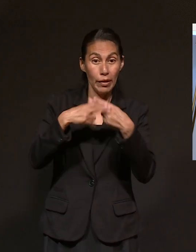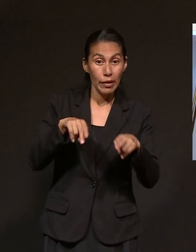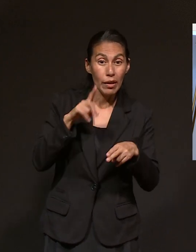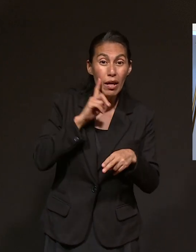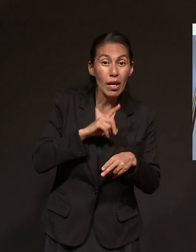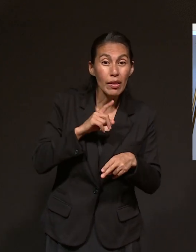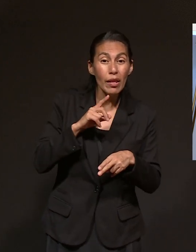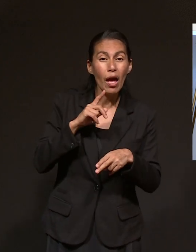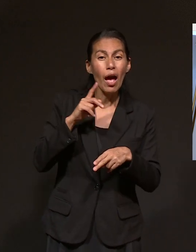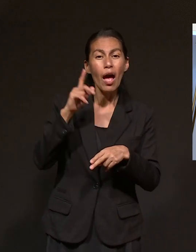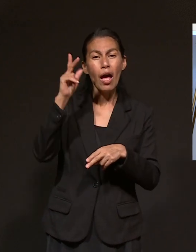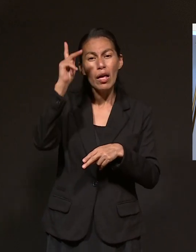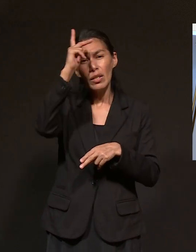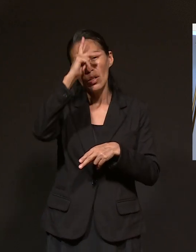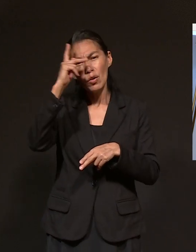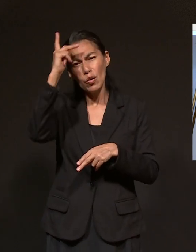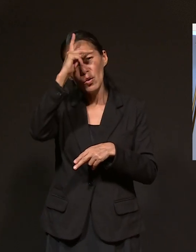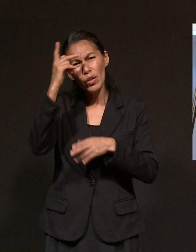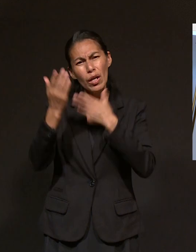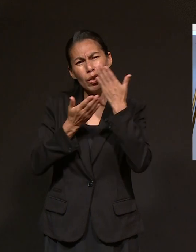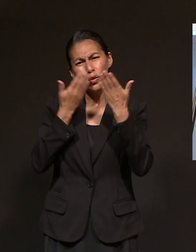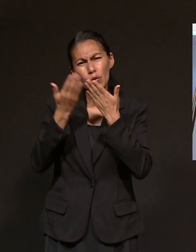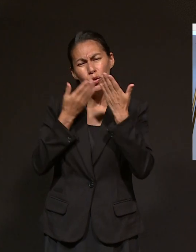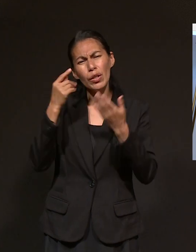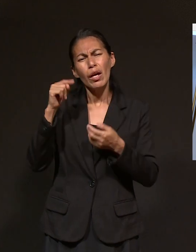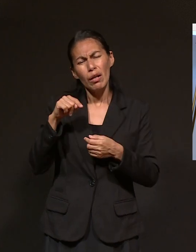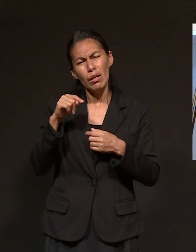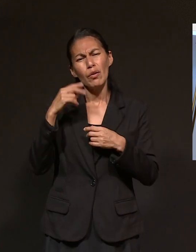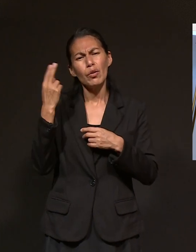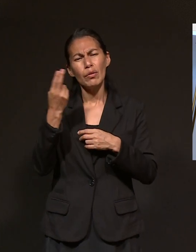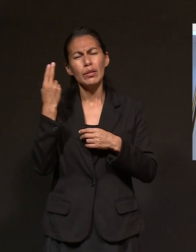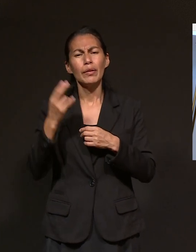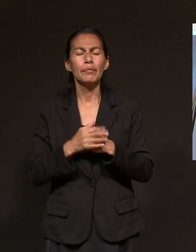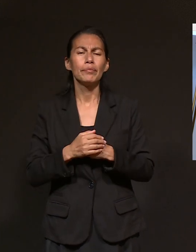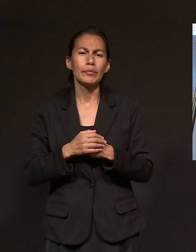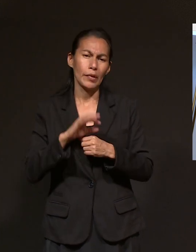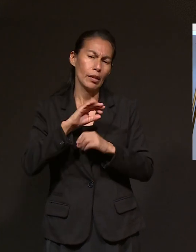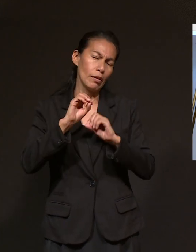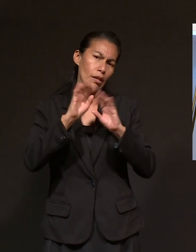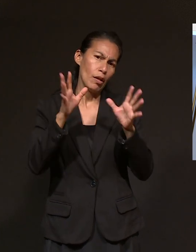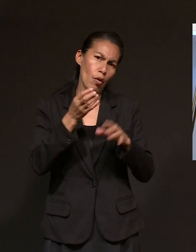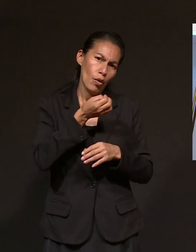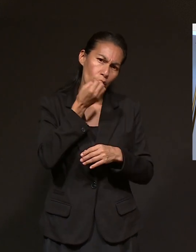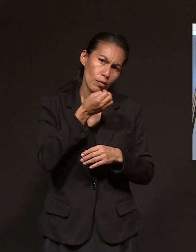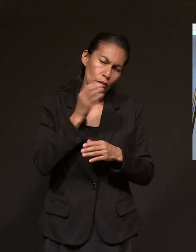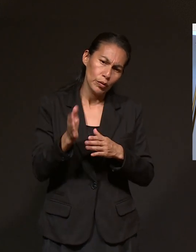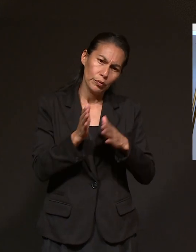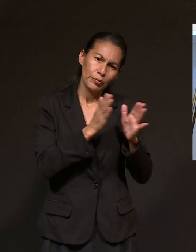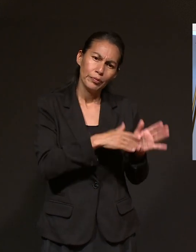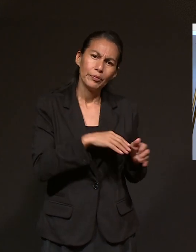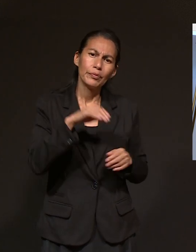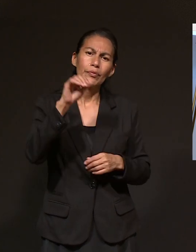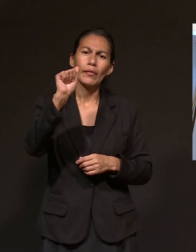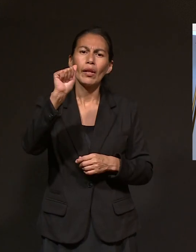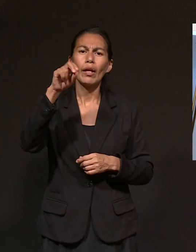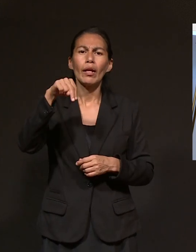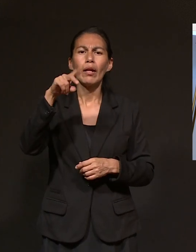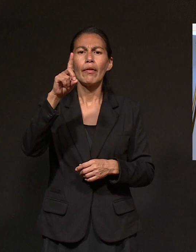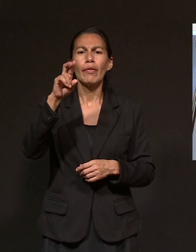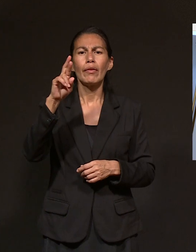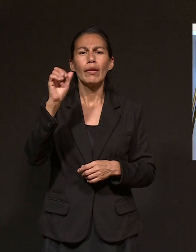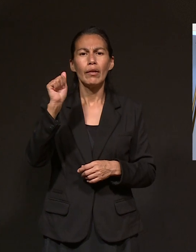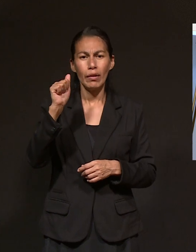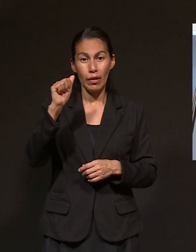facultad de psicología Ya presentó su examen Pido a Dios que pueda entrar Nos uniremos a esta petición Andrea Aque